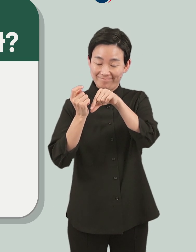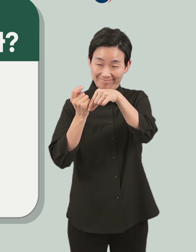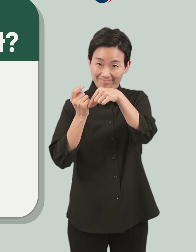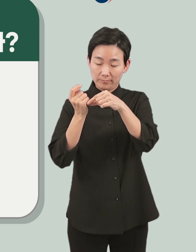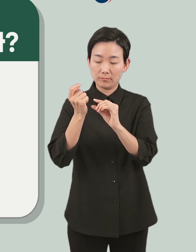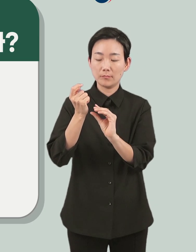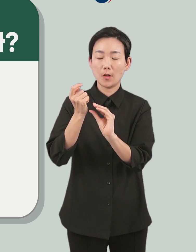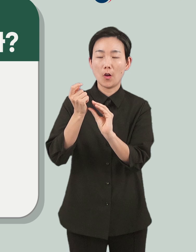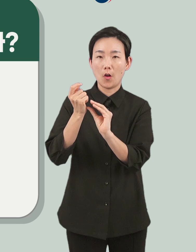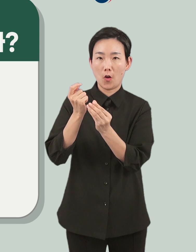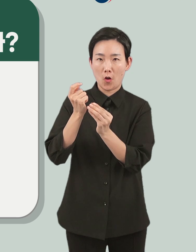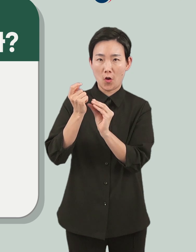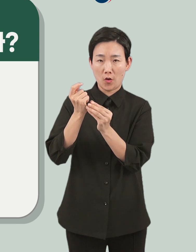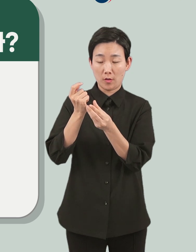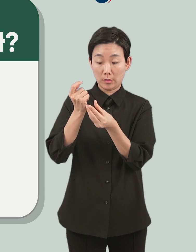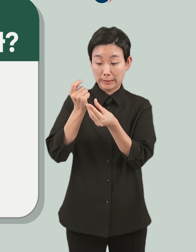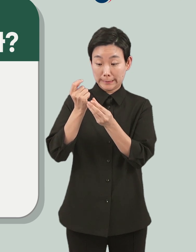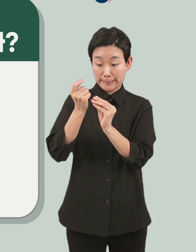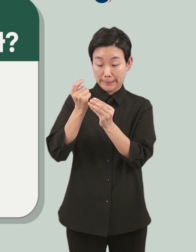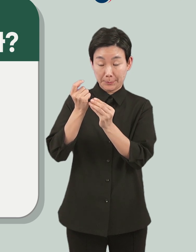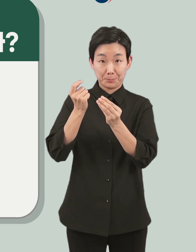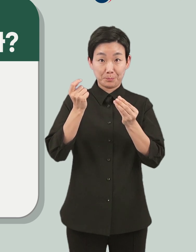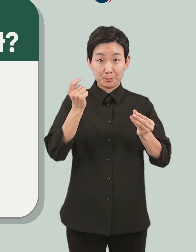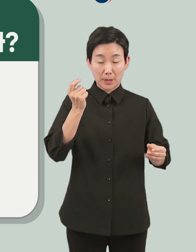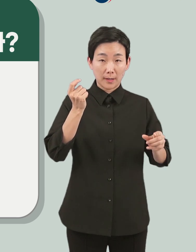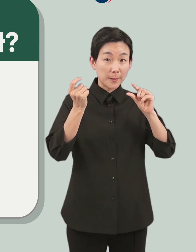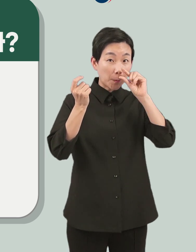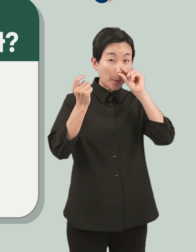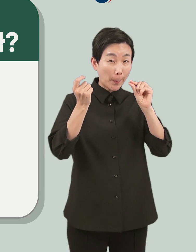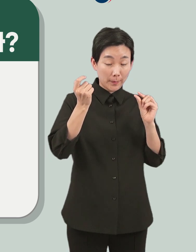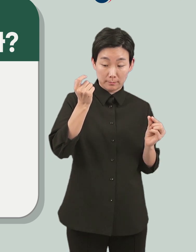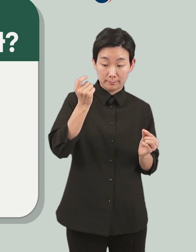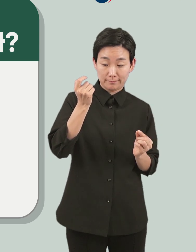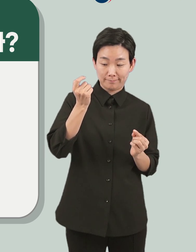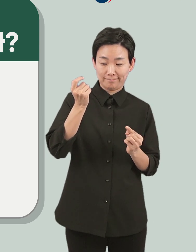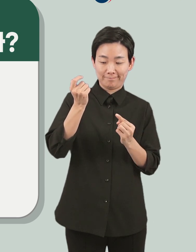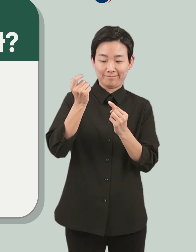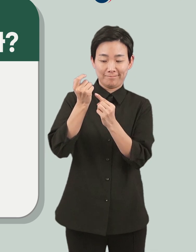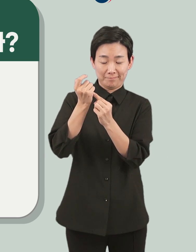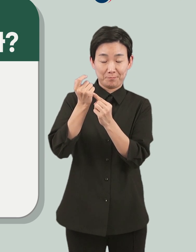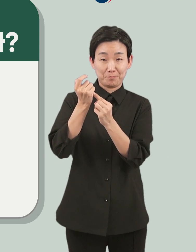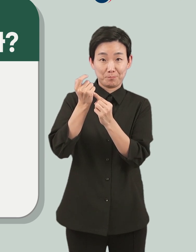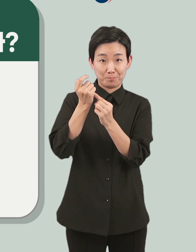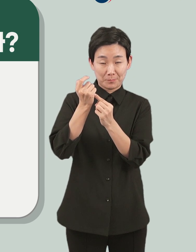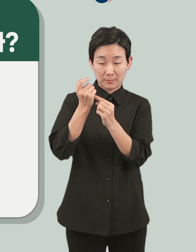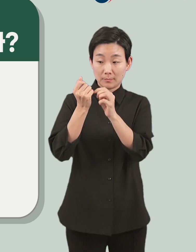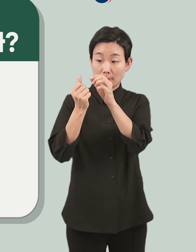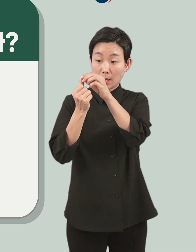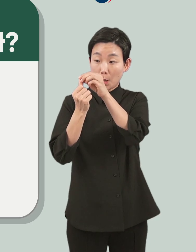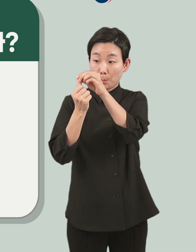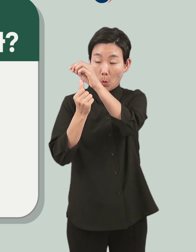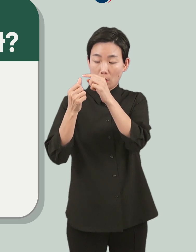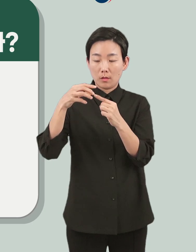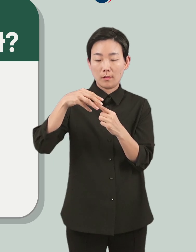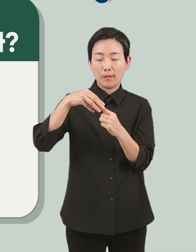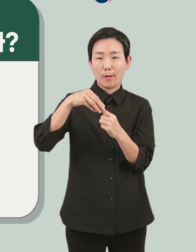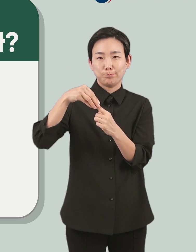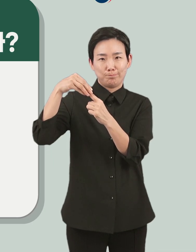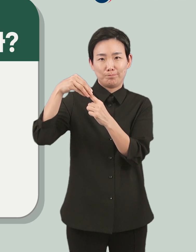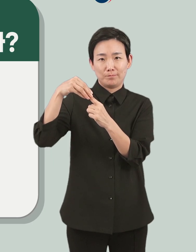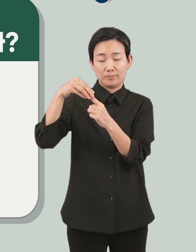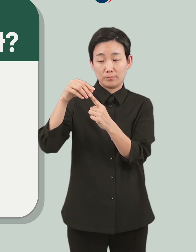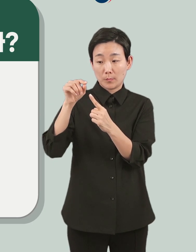열면 체혈침 장착부가 있습니다. 체혈기 가운데에는 슬라이드 방식의 버튼인 체혈침 제거 버튼이 있고